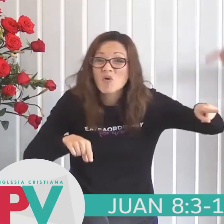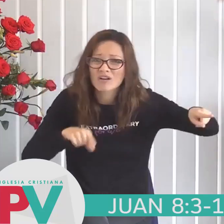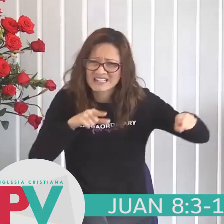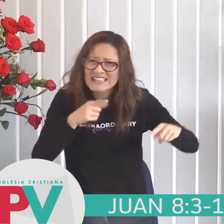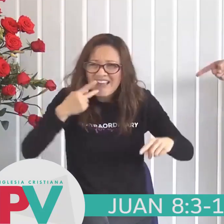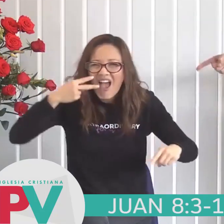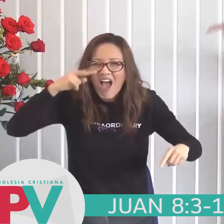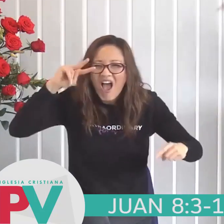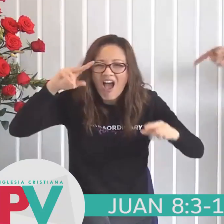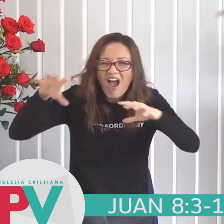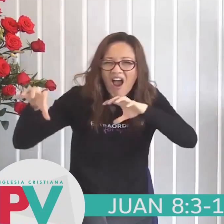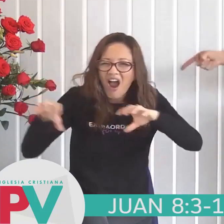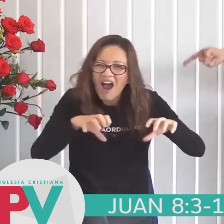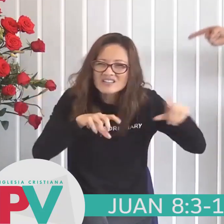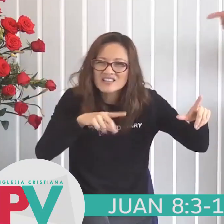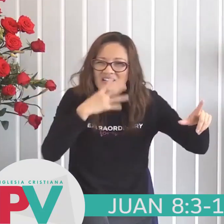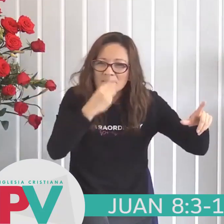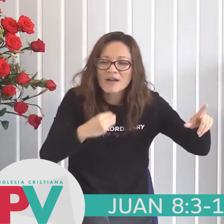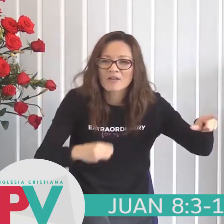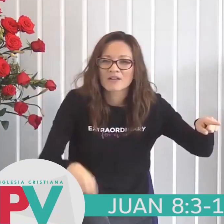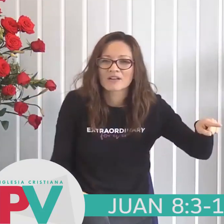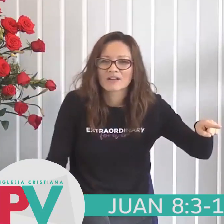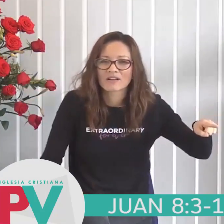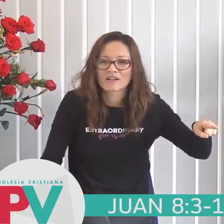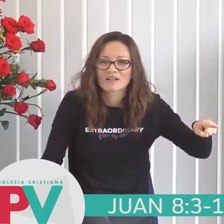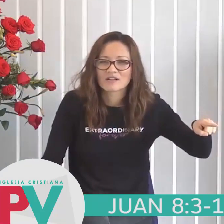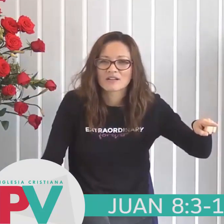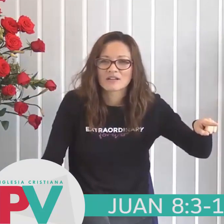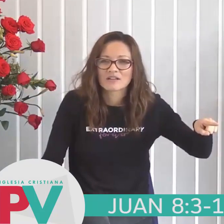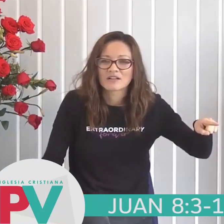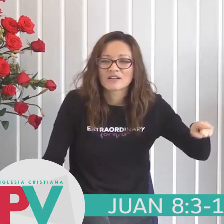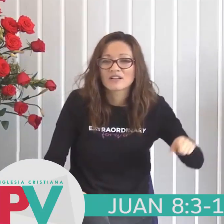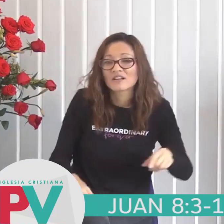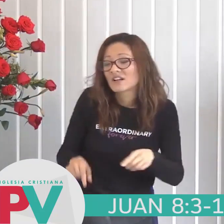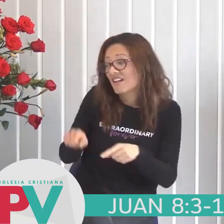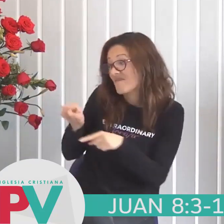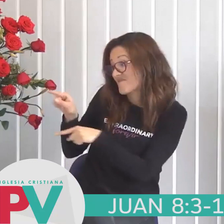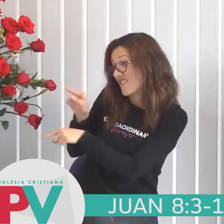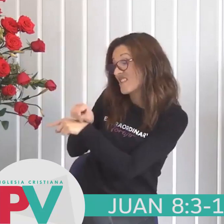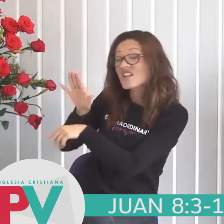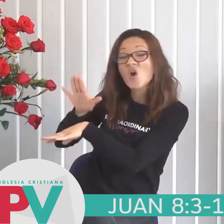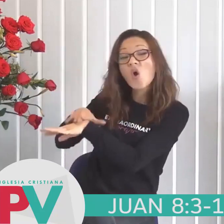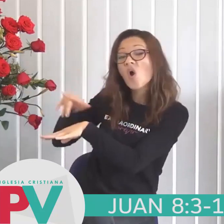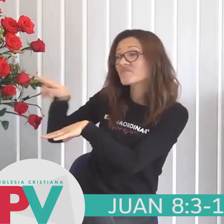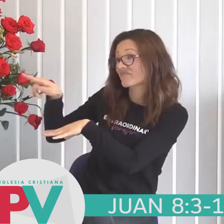atreve a hacer ese pervertido? A acusarnos.